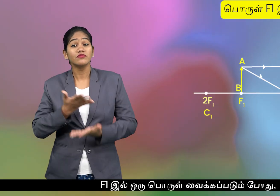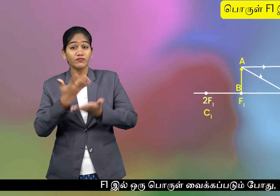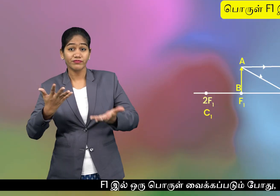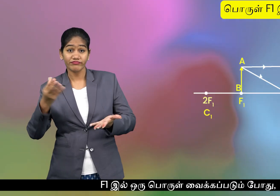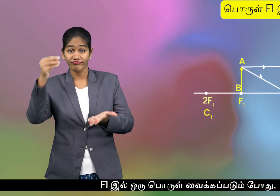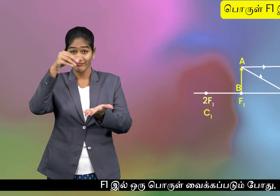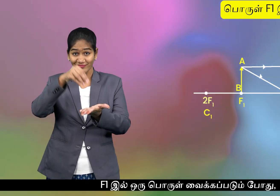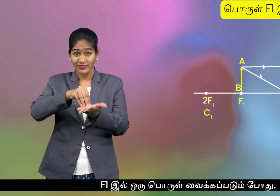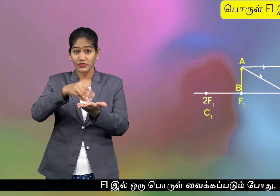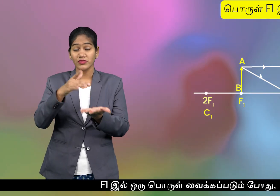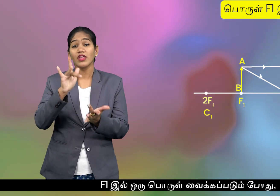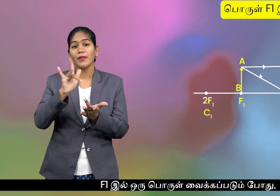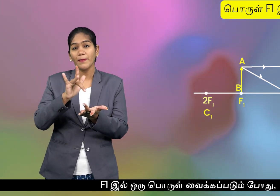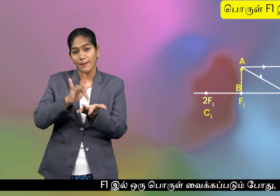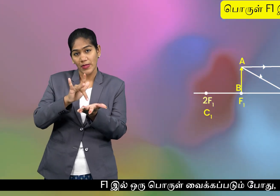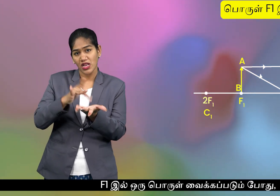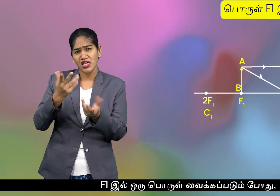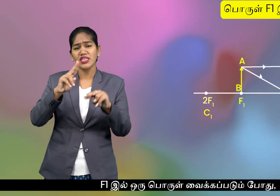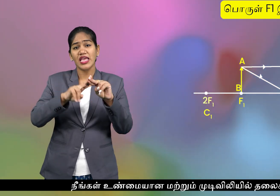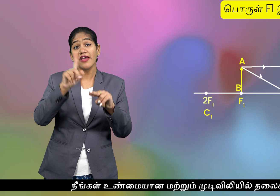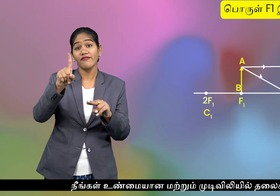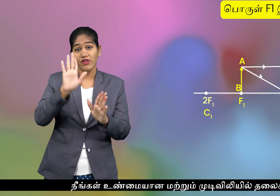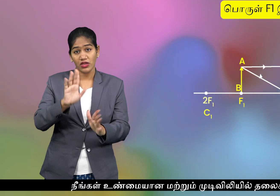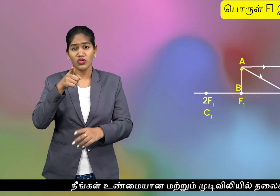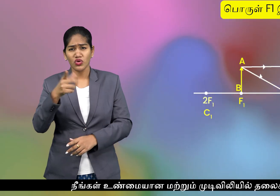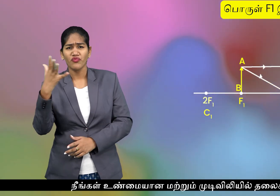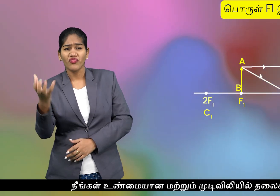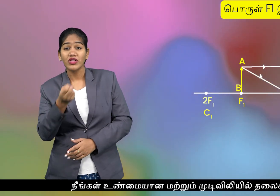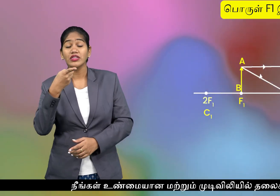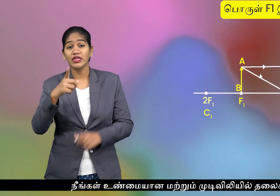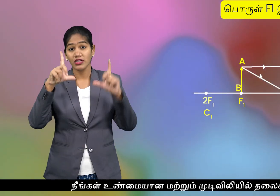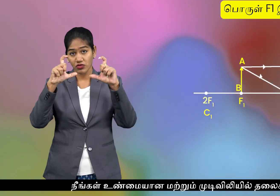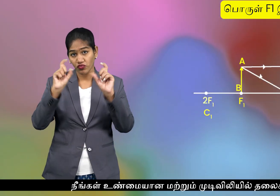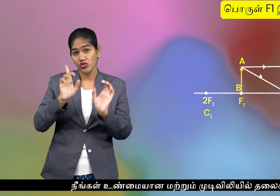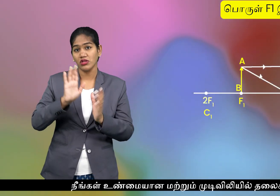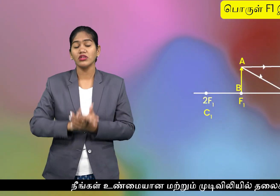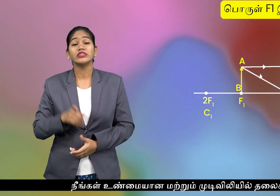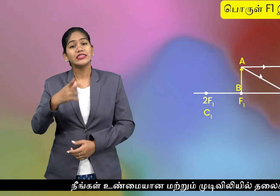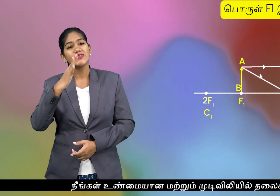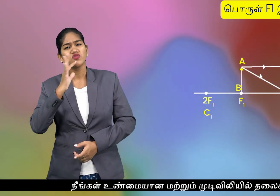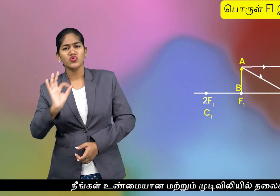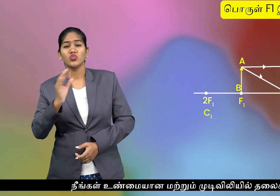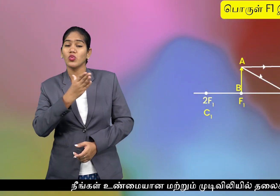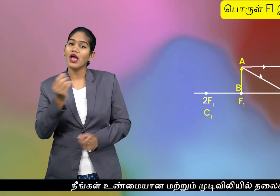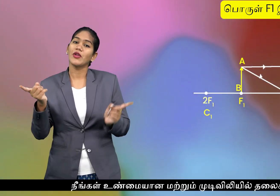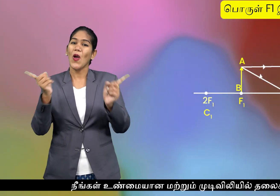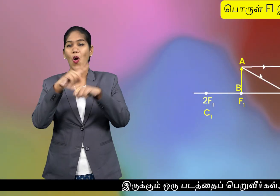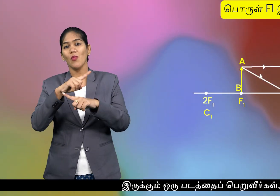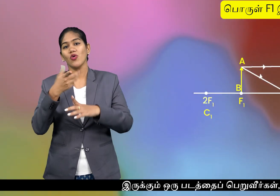F1ல் ஒரு பொருள் வைக்கப்படும்போது நீங்கள் உண்மையான மற்றும் முடிவிலியில் தலைகீழாக இருக்கும்